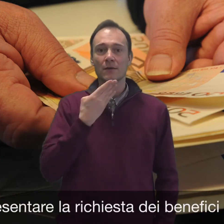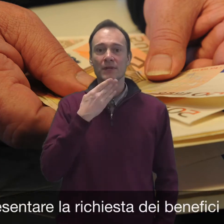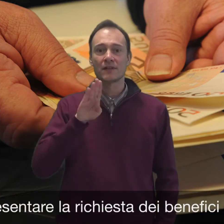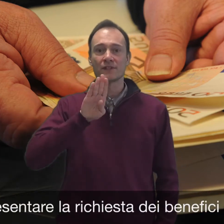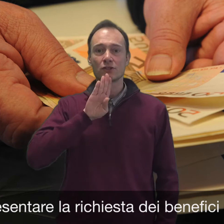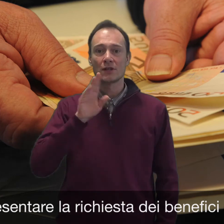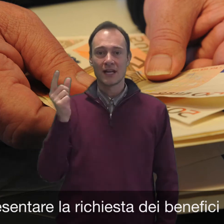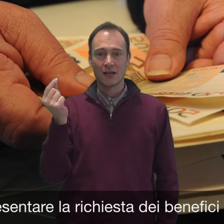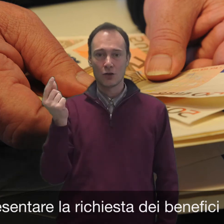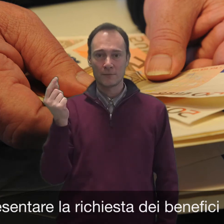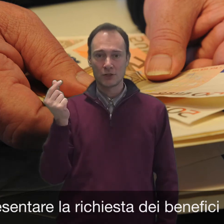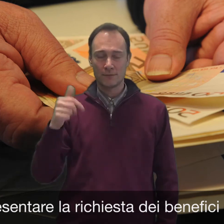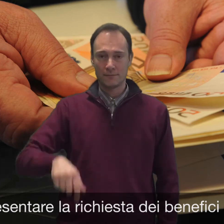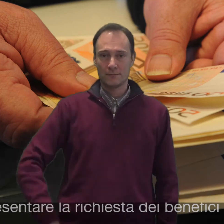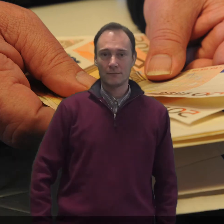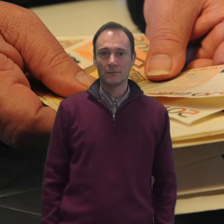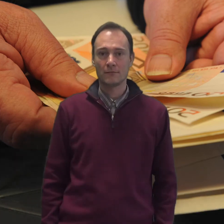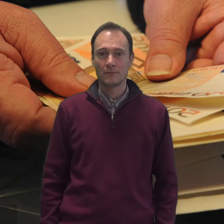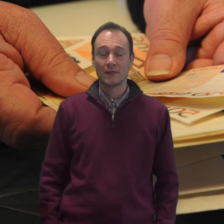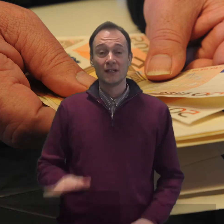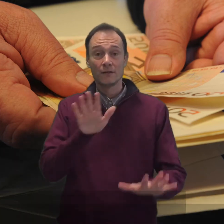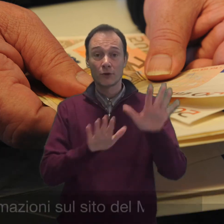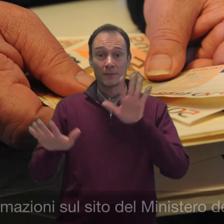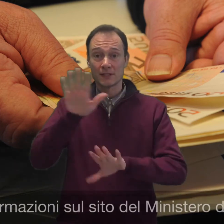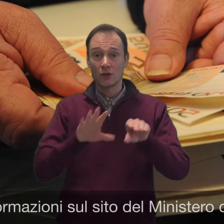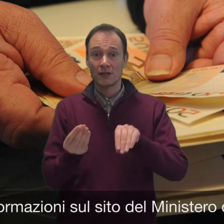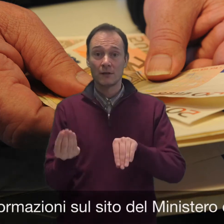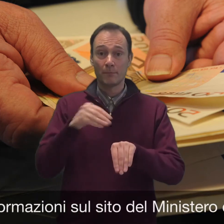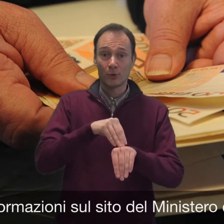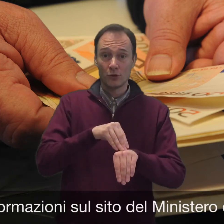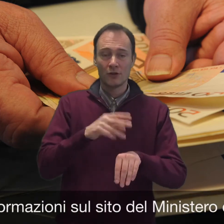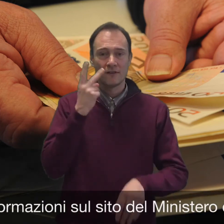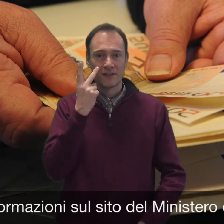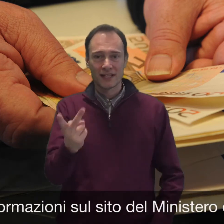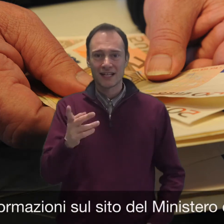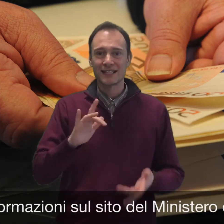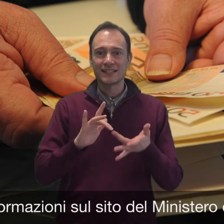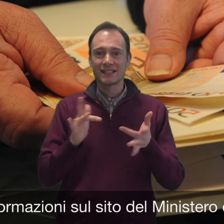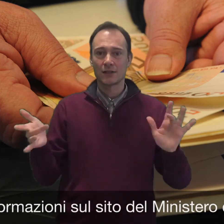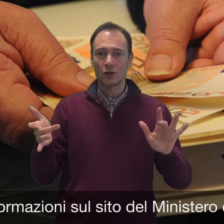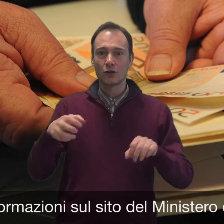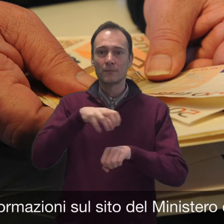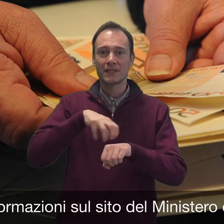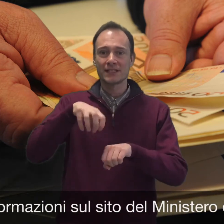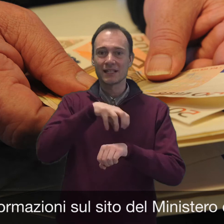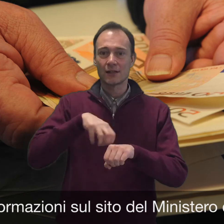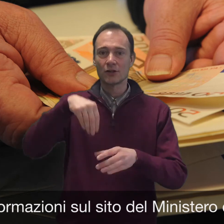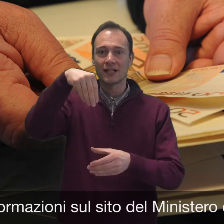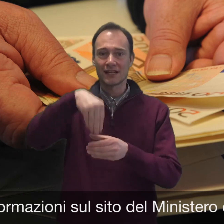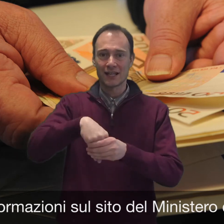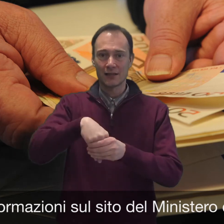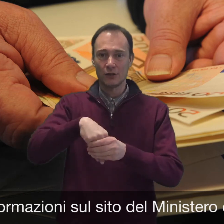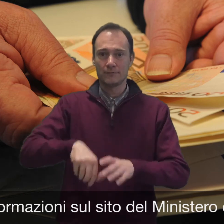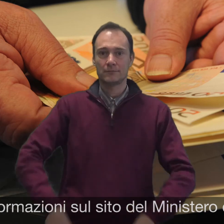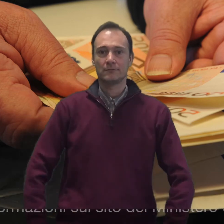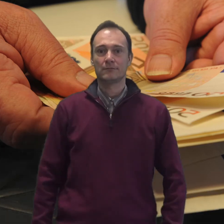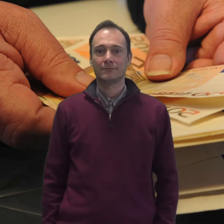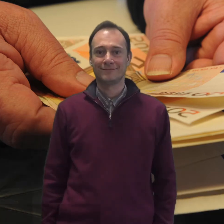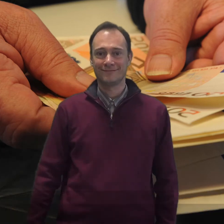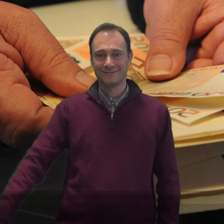benefici economici maggiori informazioni sul sito del ministero